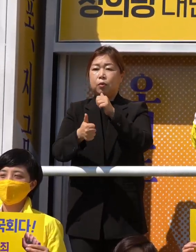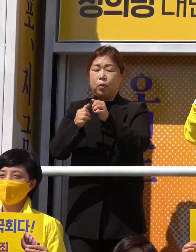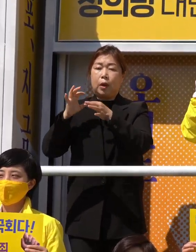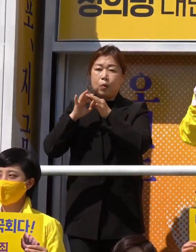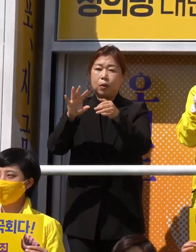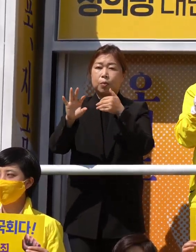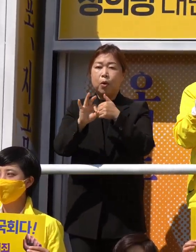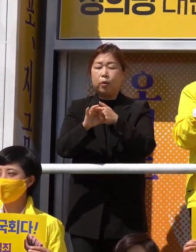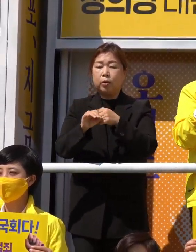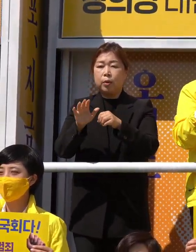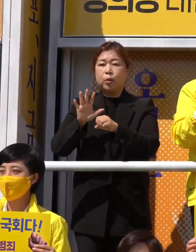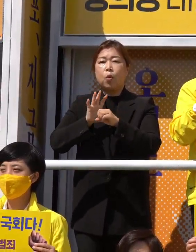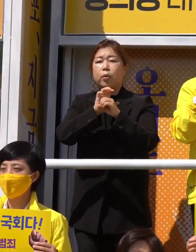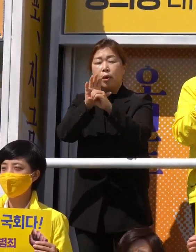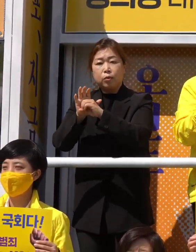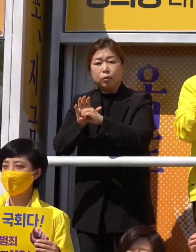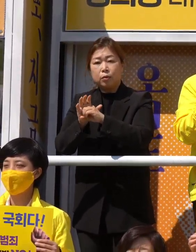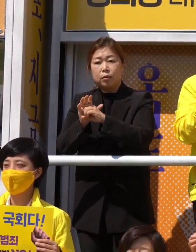코로나19